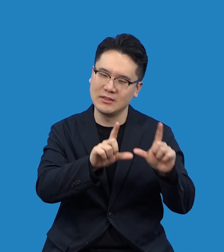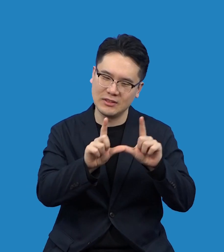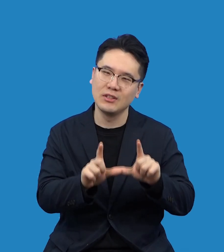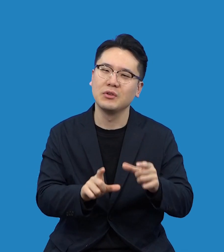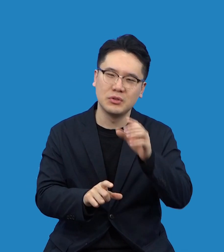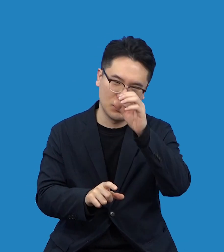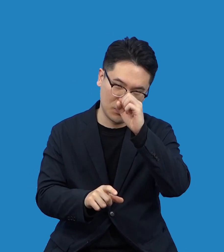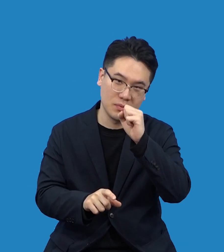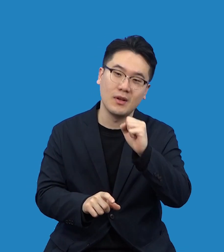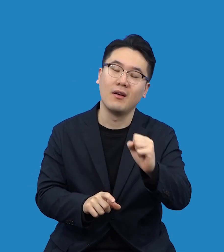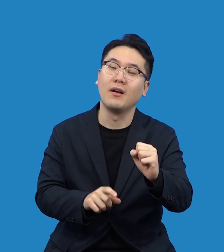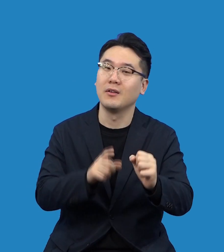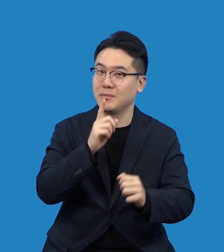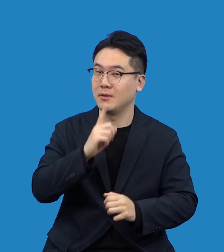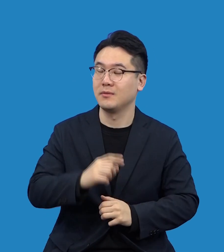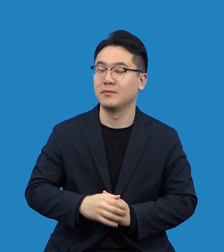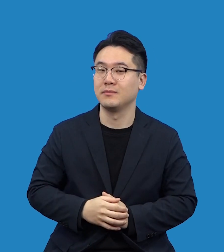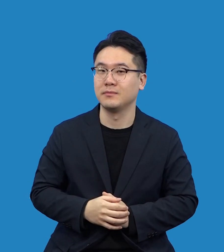있습니다.